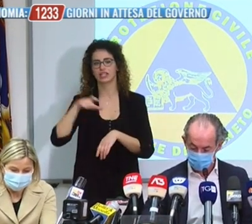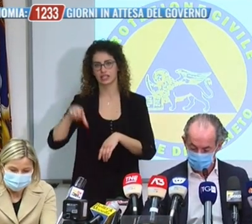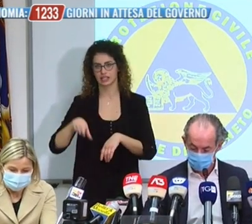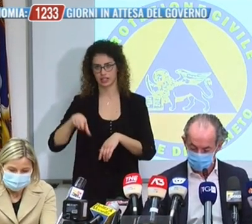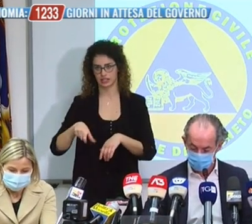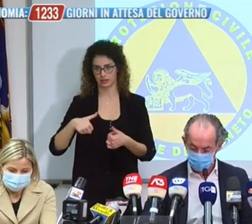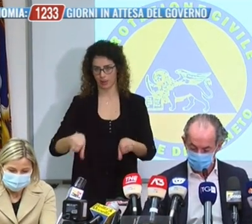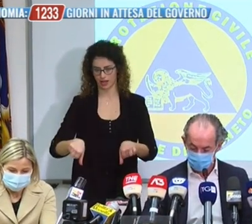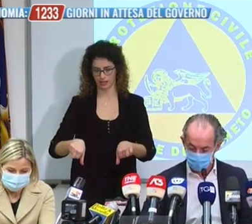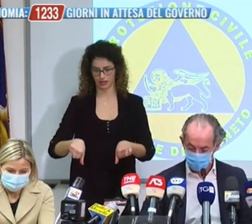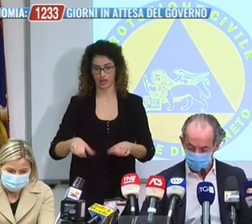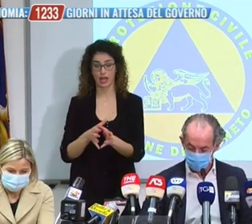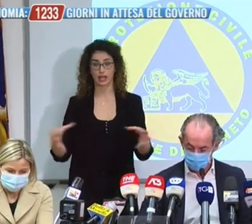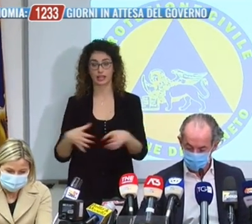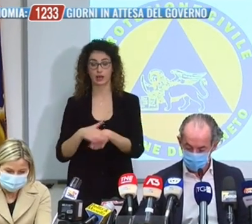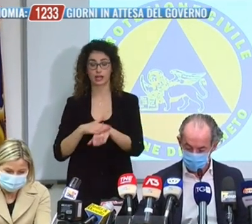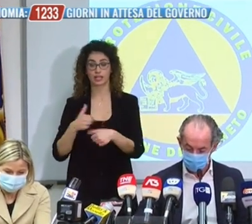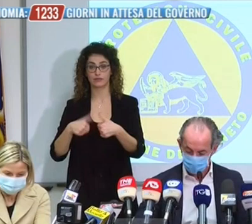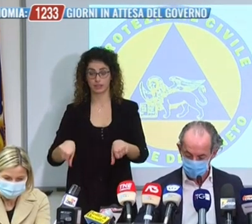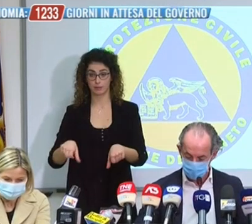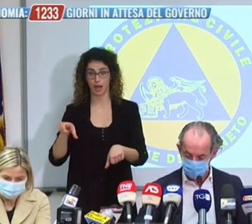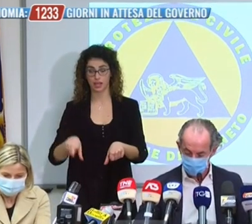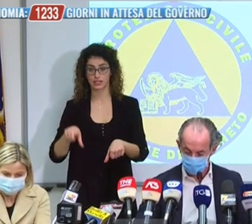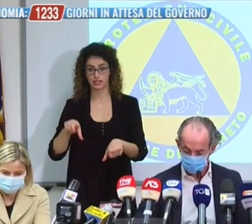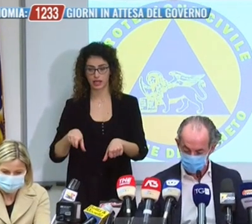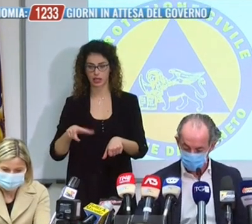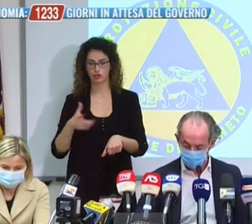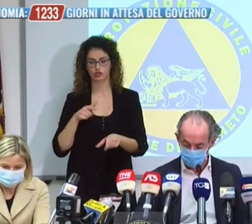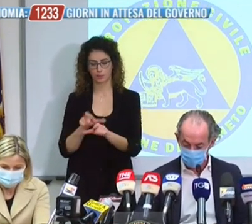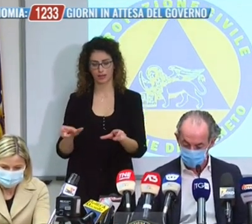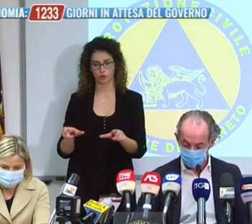dei servizi essenziali, poiché sono loro